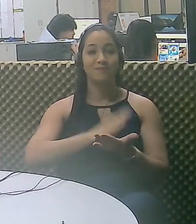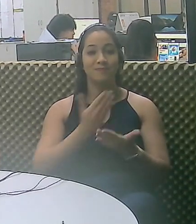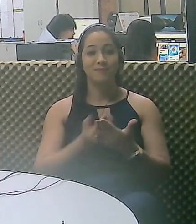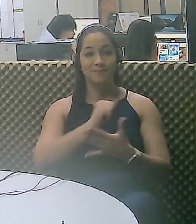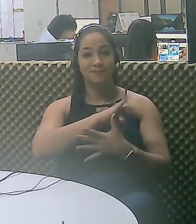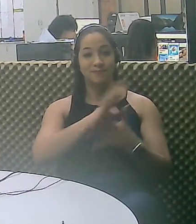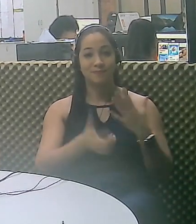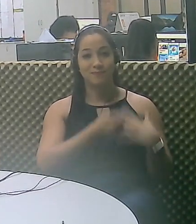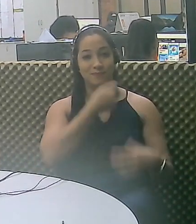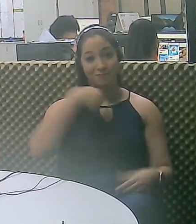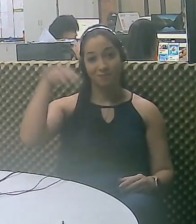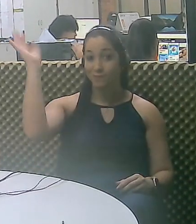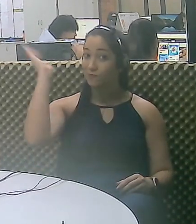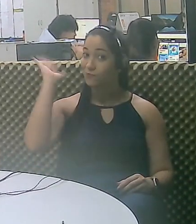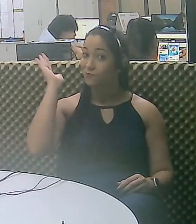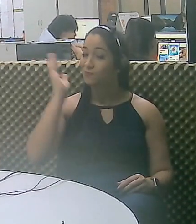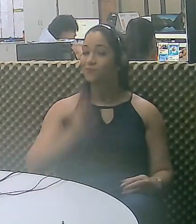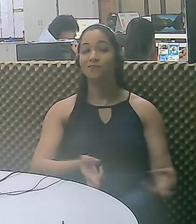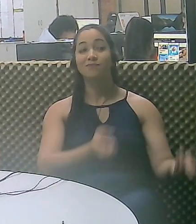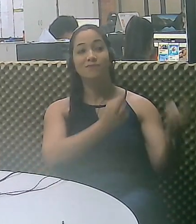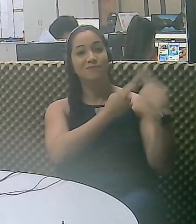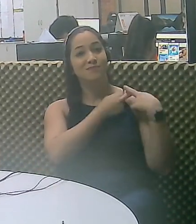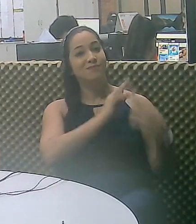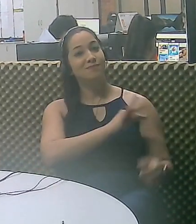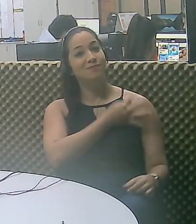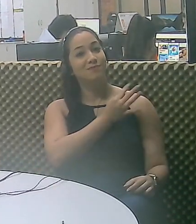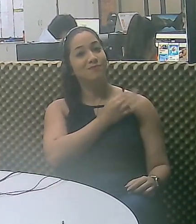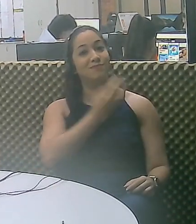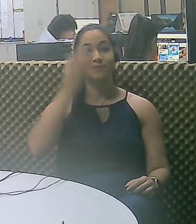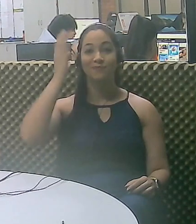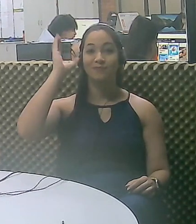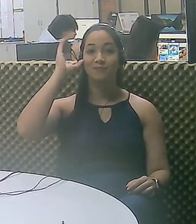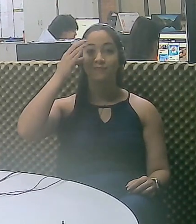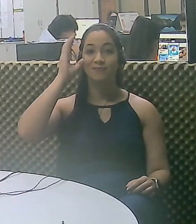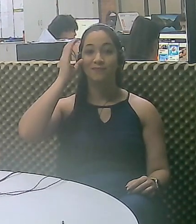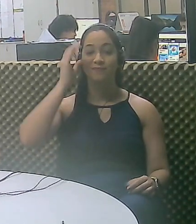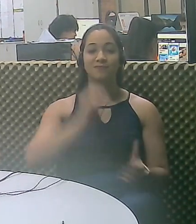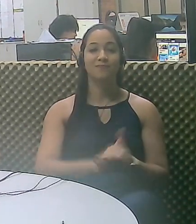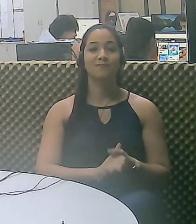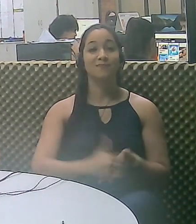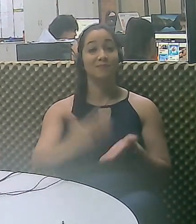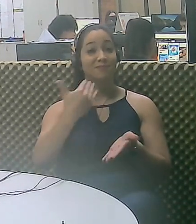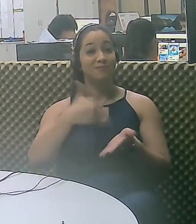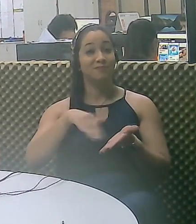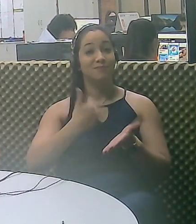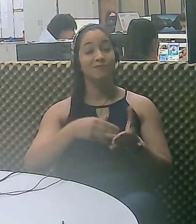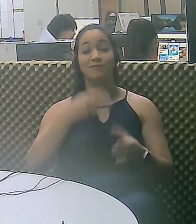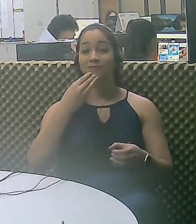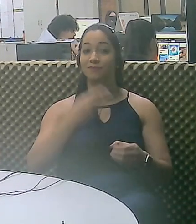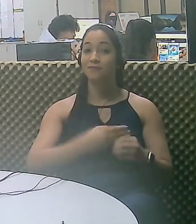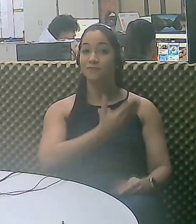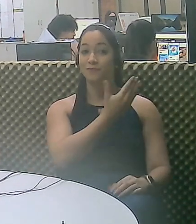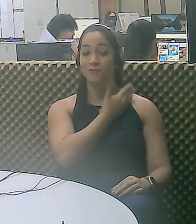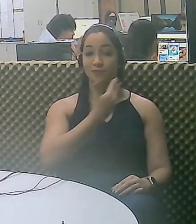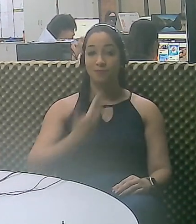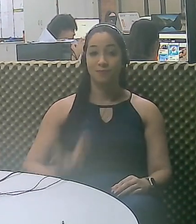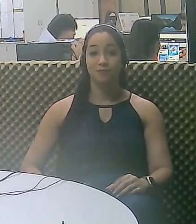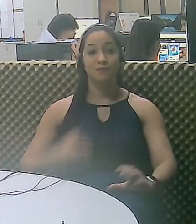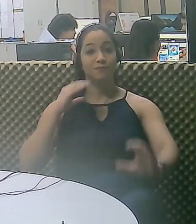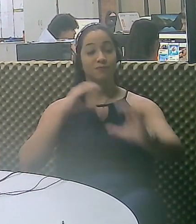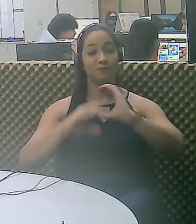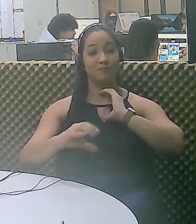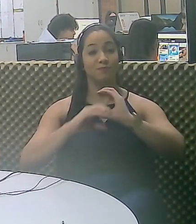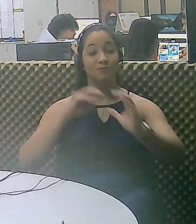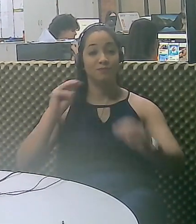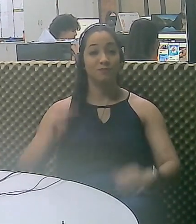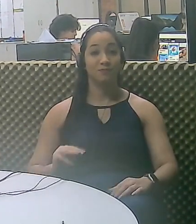Gianotti. Tradução em Libras, Amanda Valentim. Responsável técnico, Cristiano Silva. Secretário Municipal de